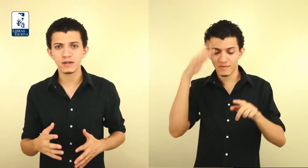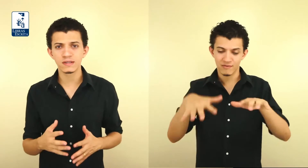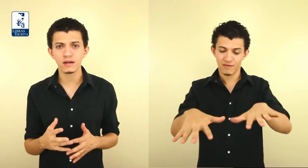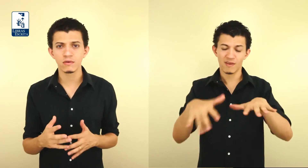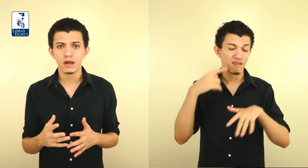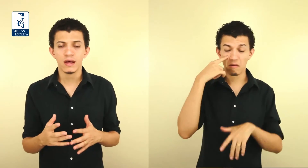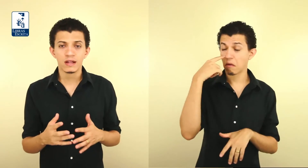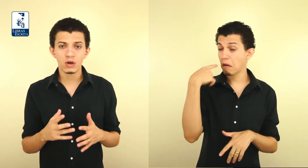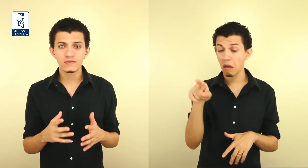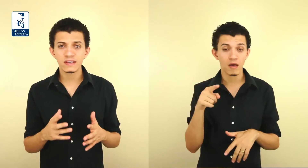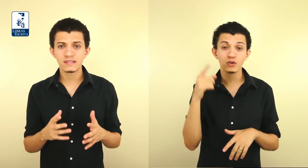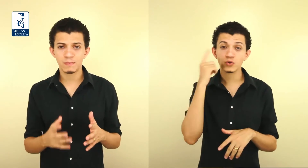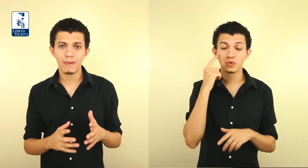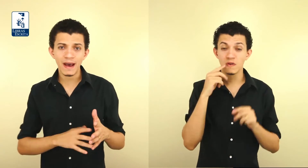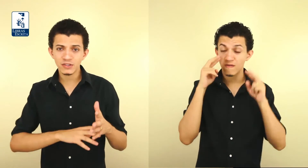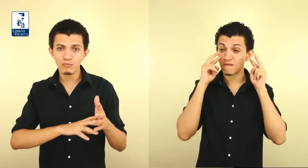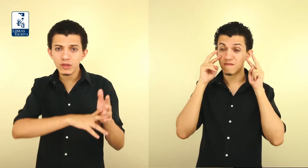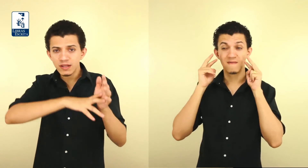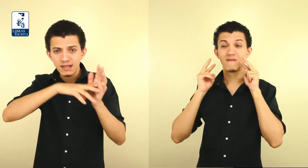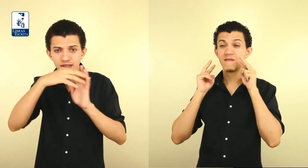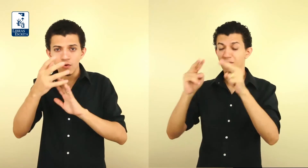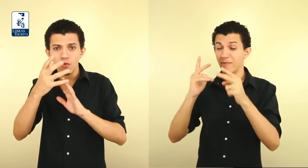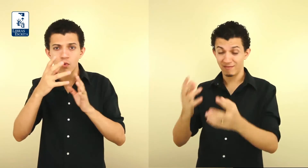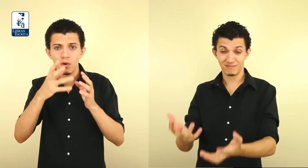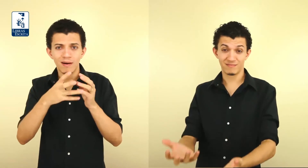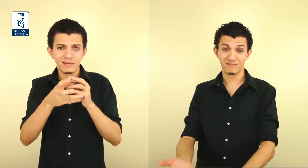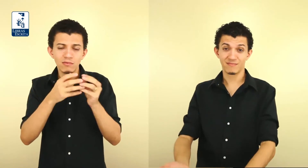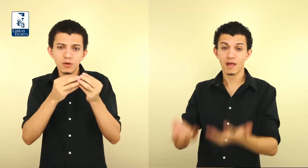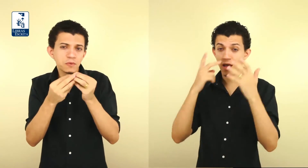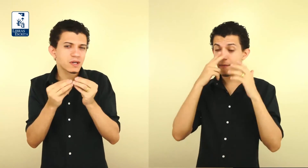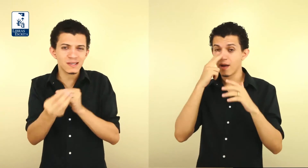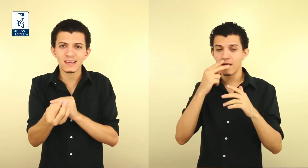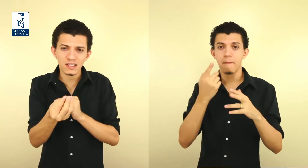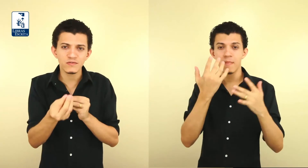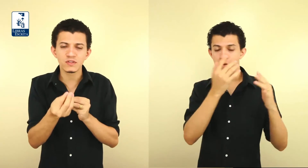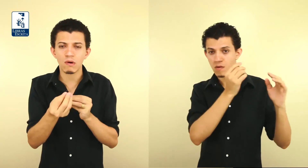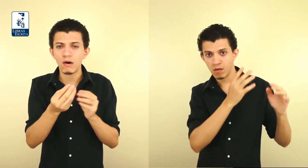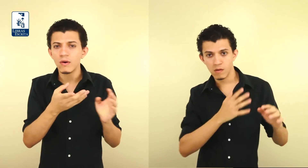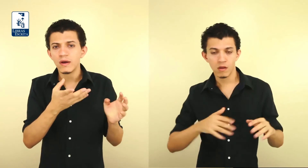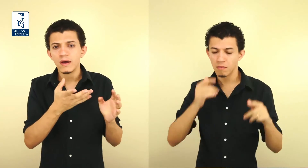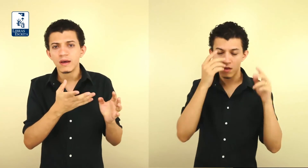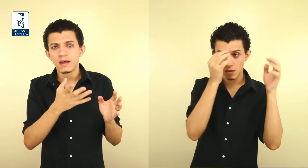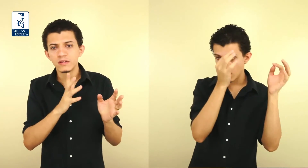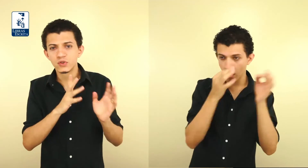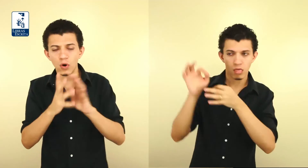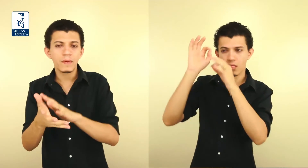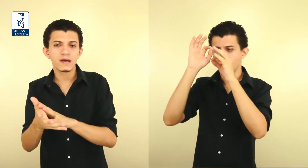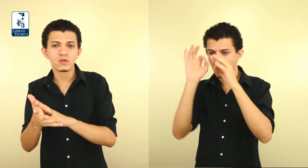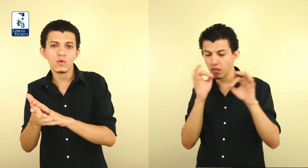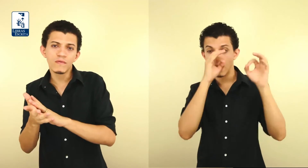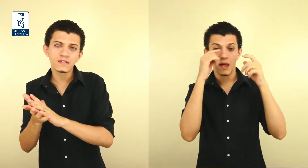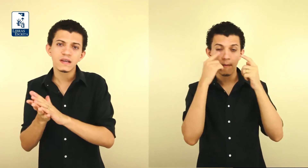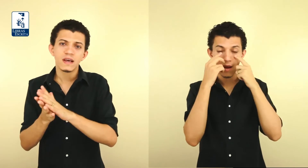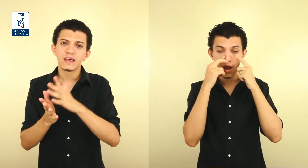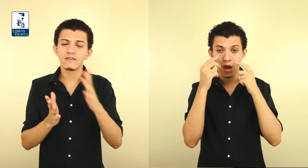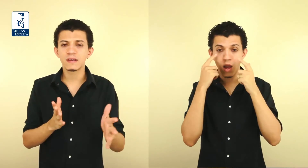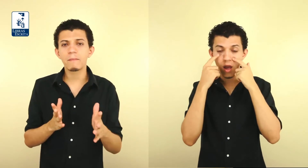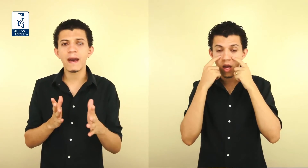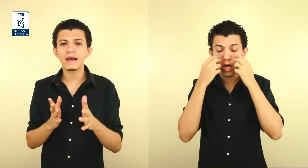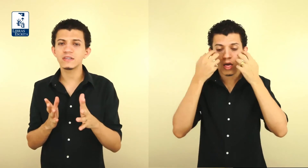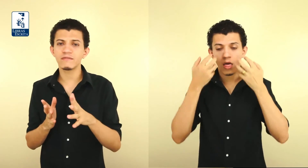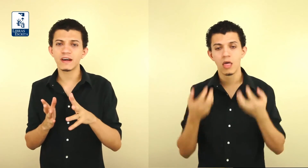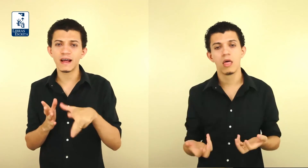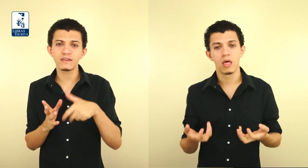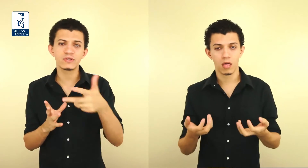que está visualizando. Então, às vezes, perde muita atenção, tem um tipo de cansaço visual sobre as luvas que